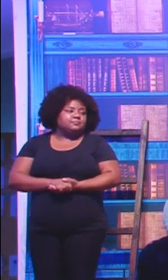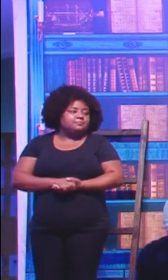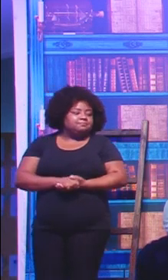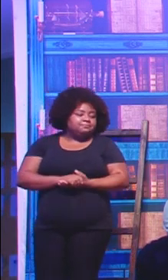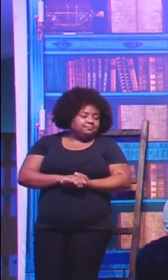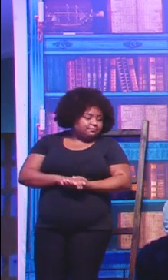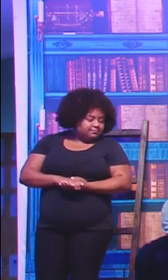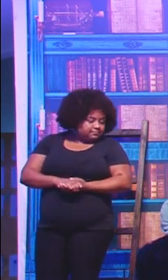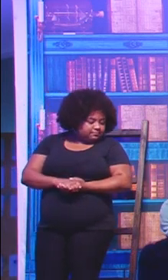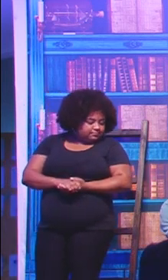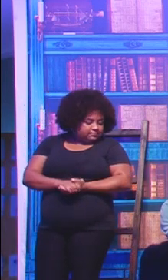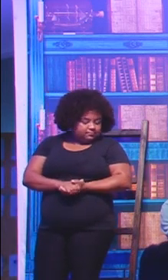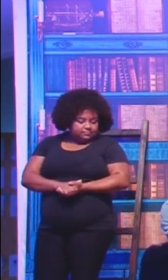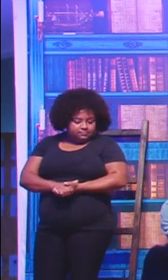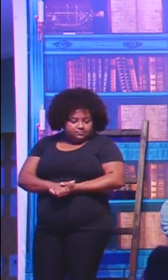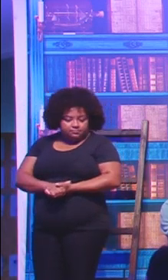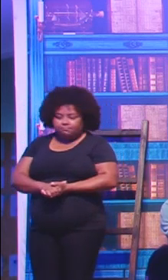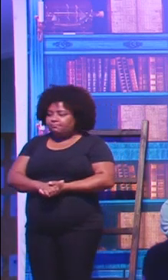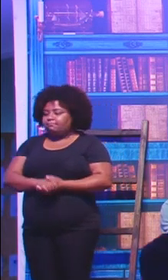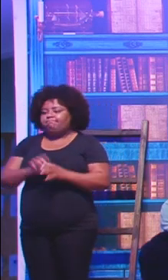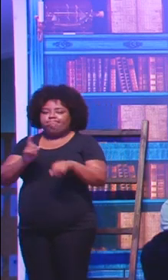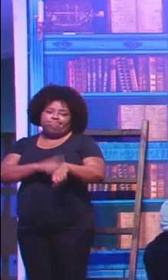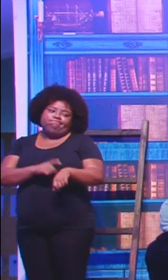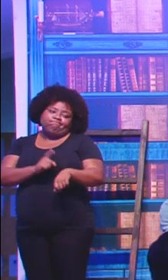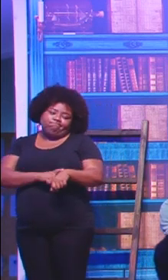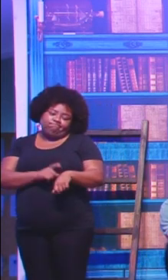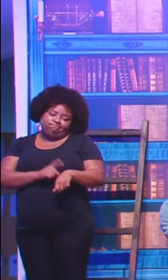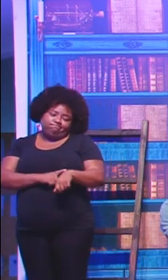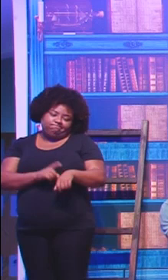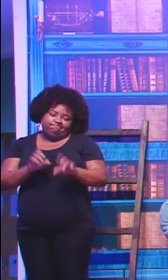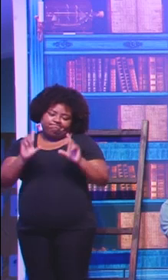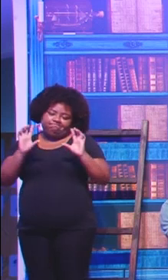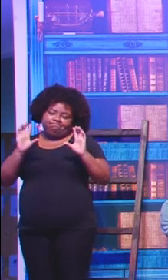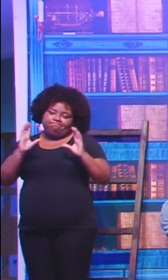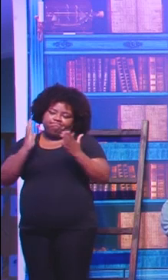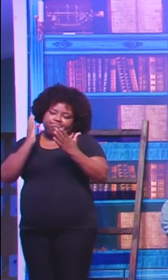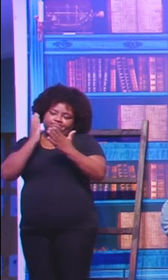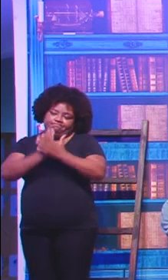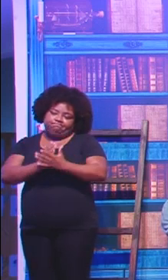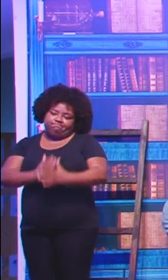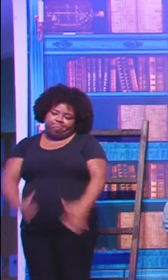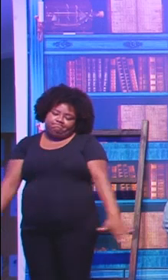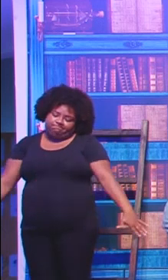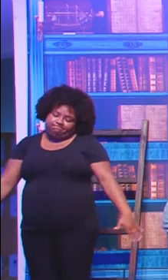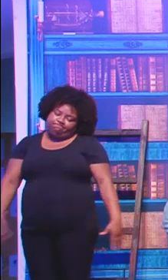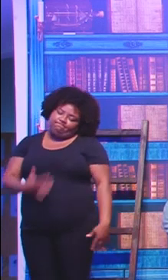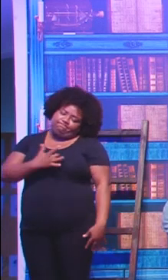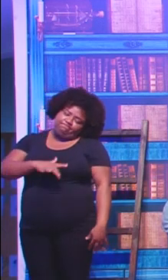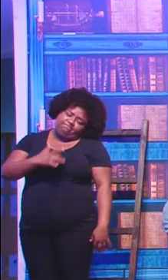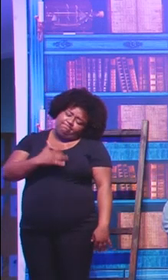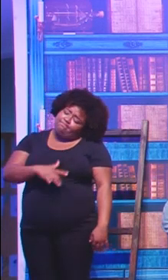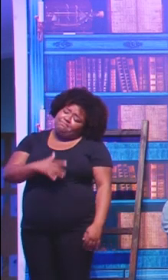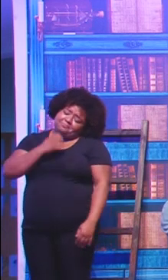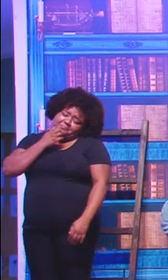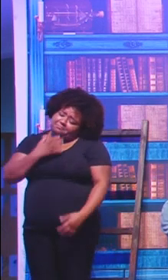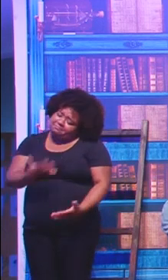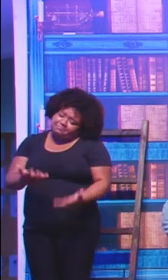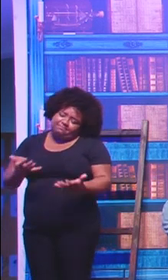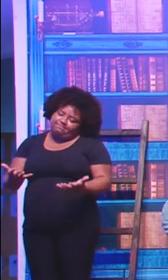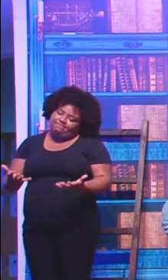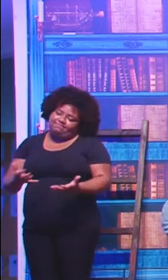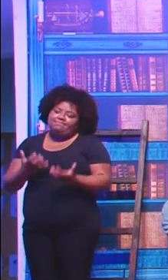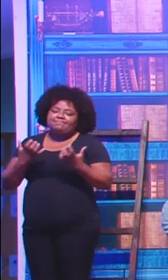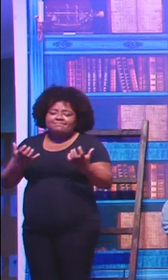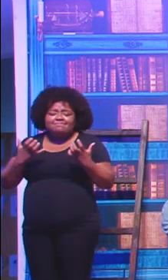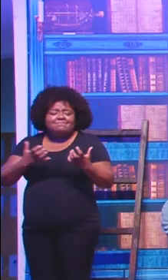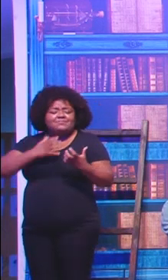Bom, não temos mais tempo. Que pena, né? Foi tão maravilhosa. Eu queria,